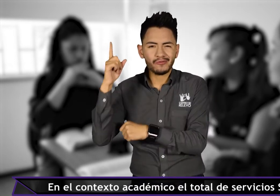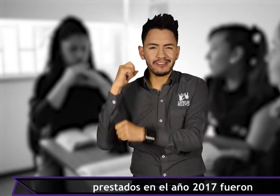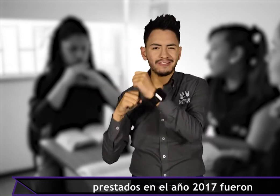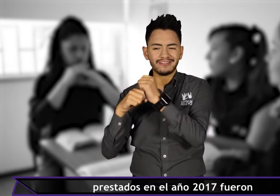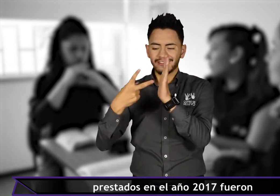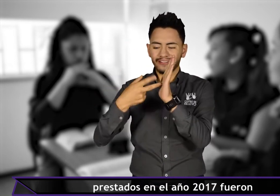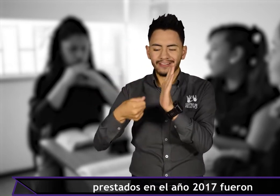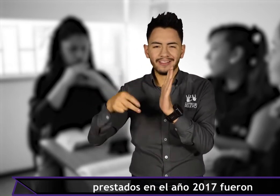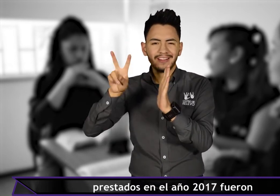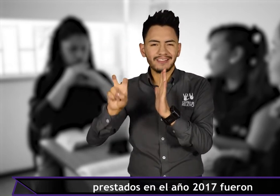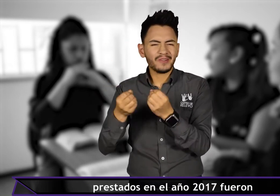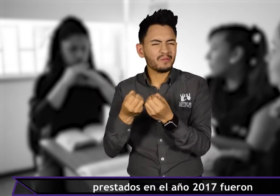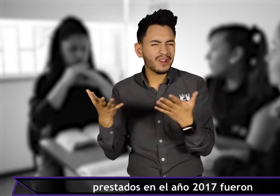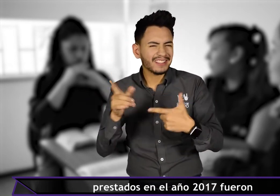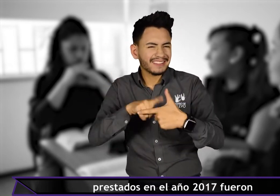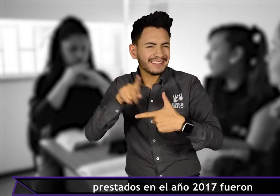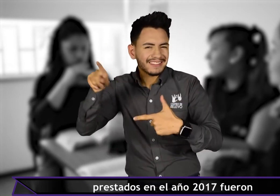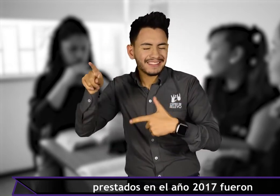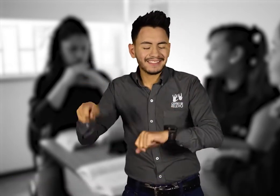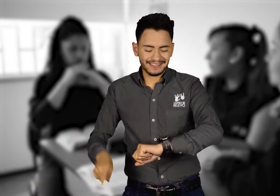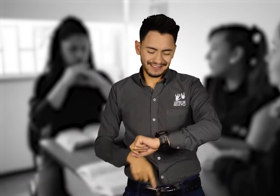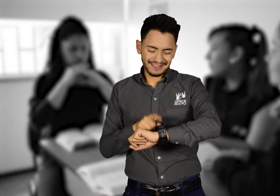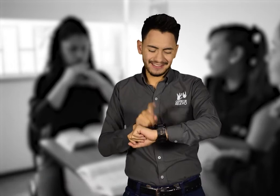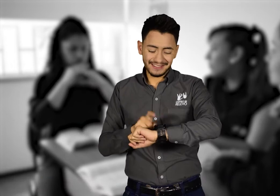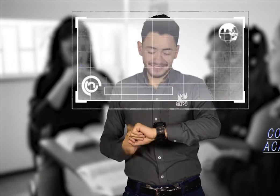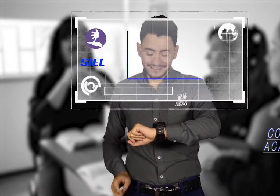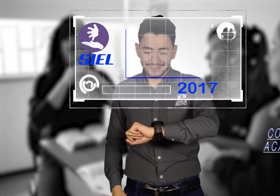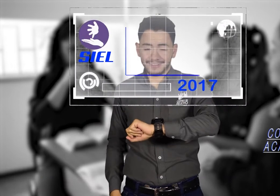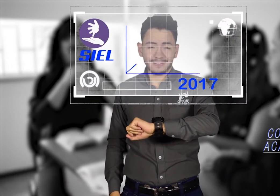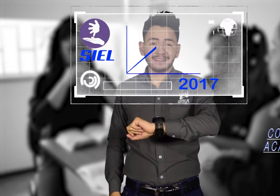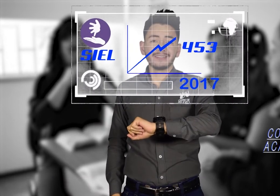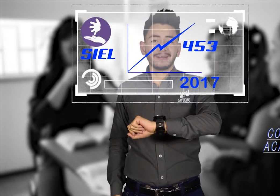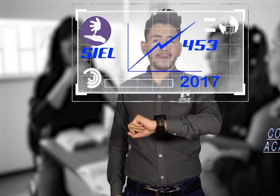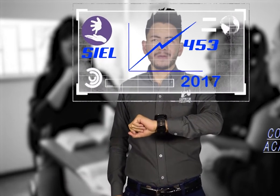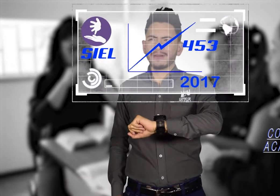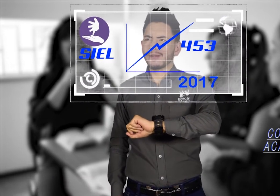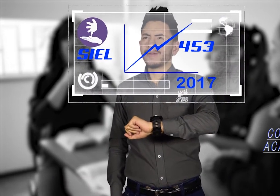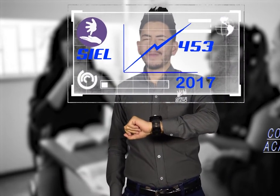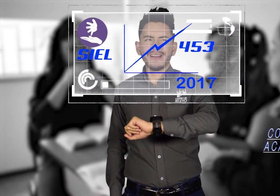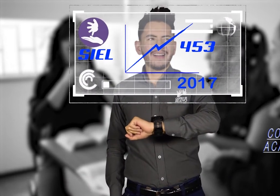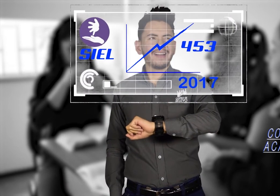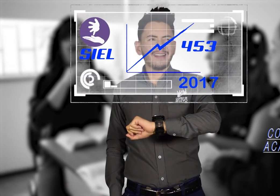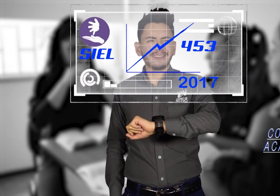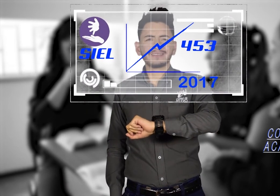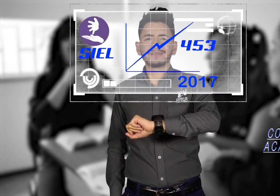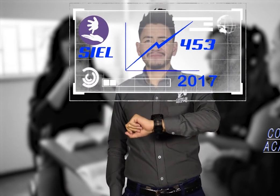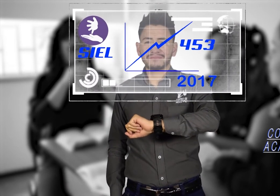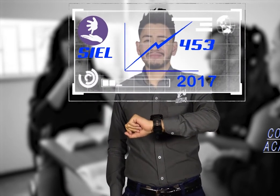en el año 2017 fueron… Para el año 2017 se tuvieron 453